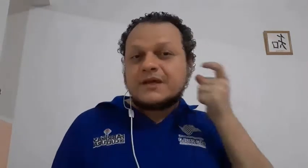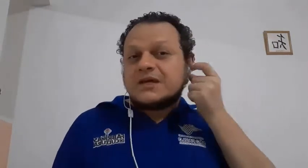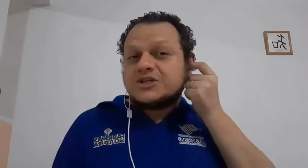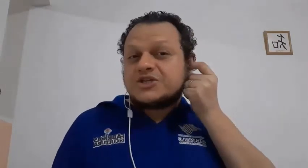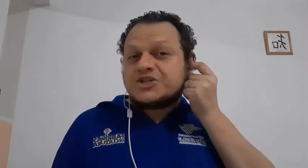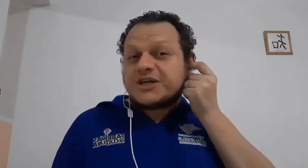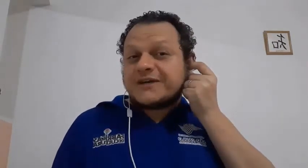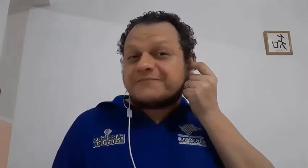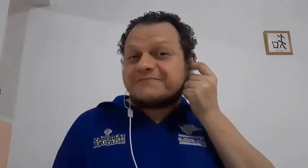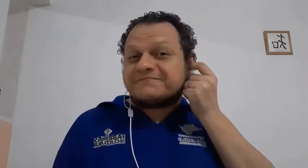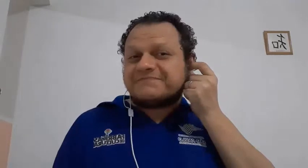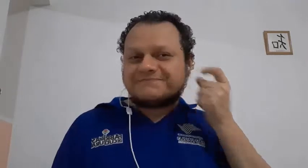G,